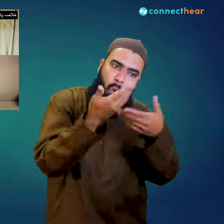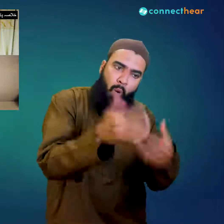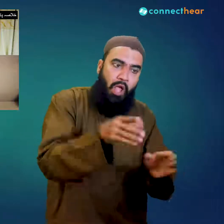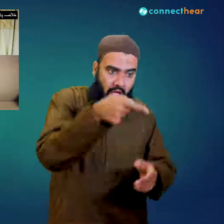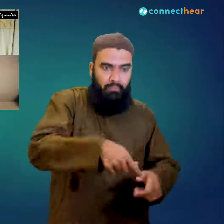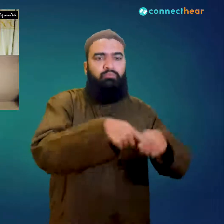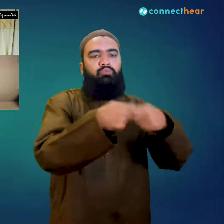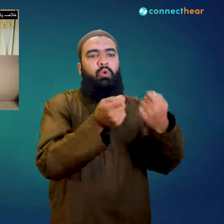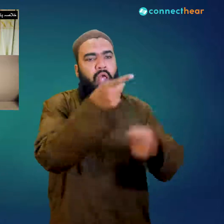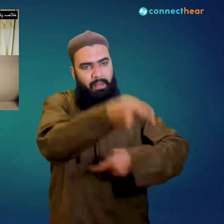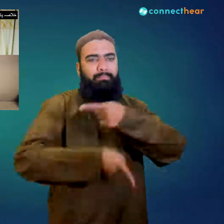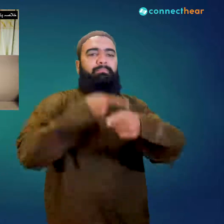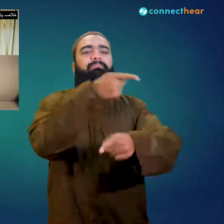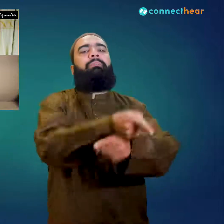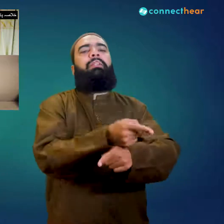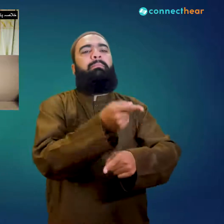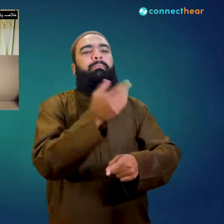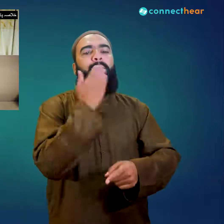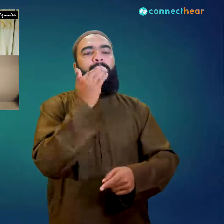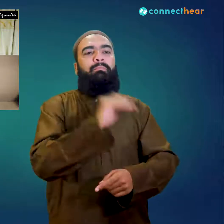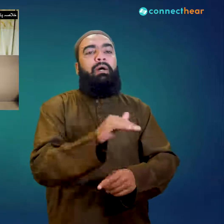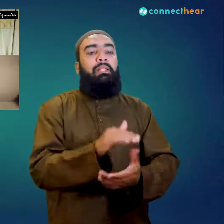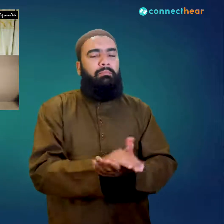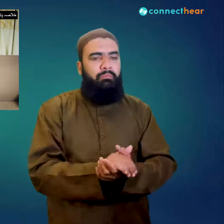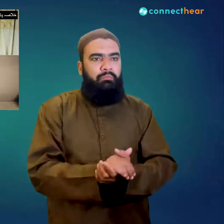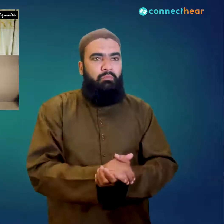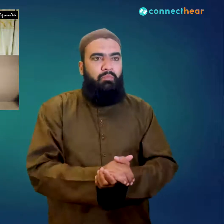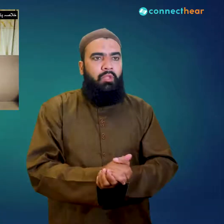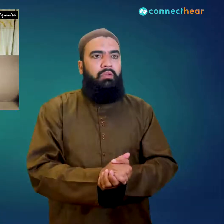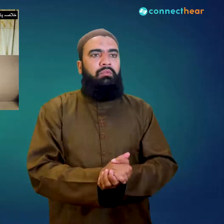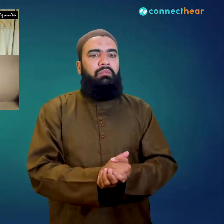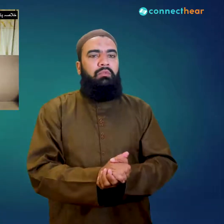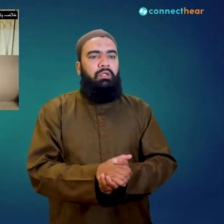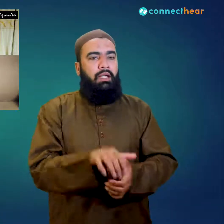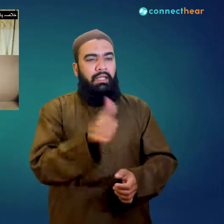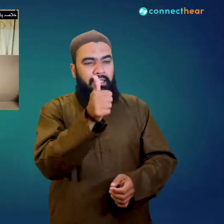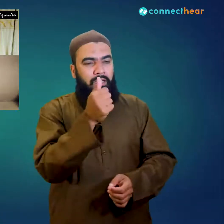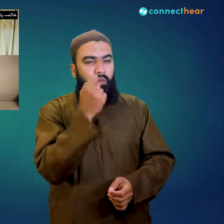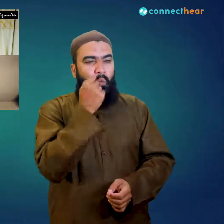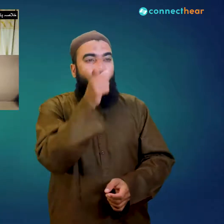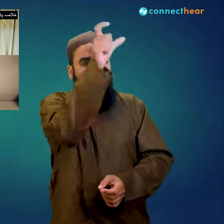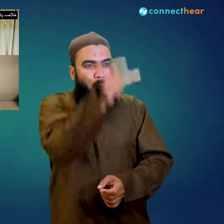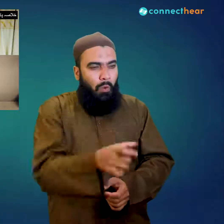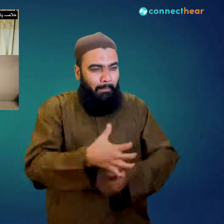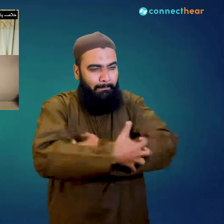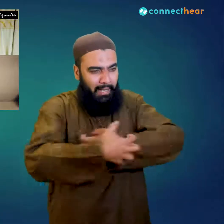پھر متواتر لگاتار 3 دن کے روزے رکھنا۔